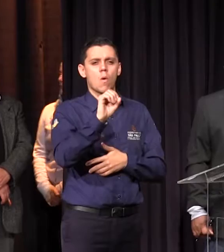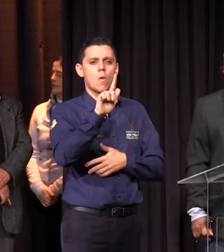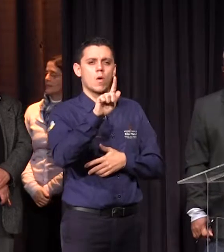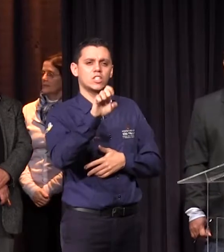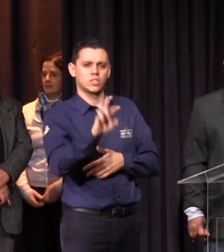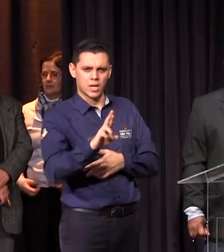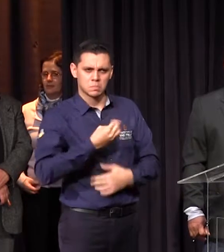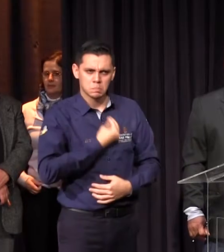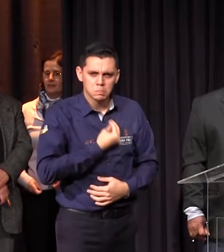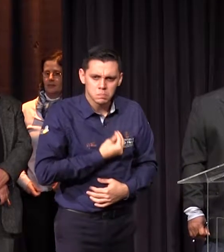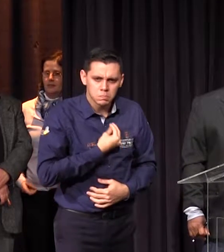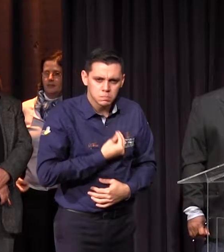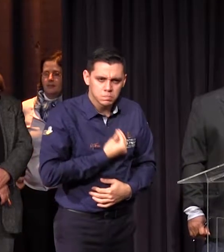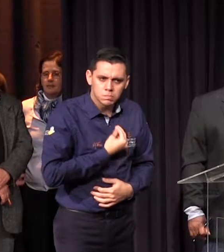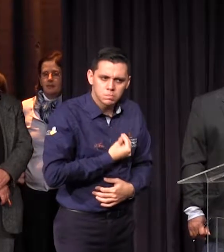em